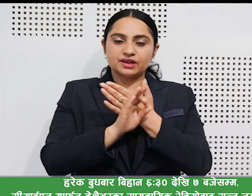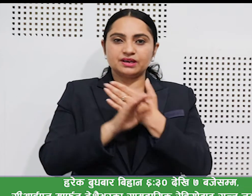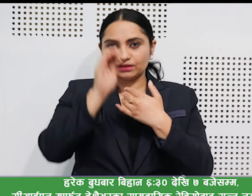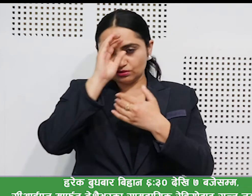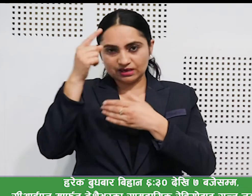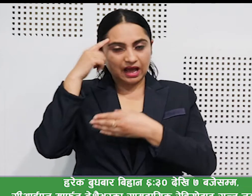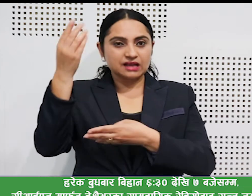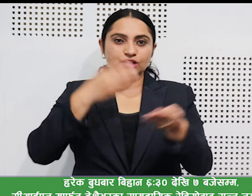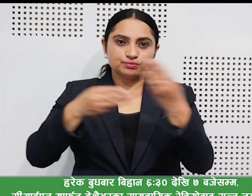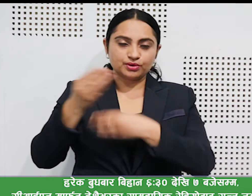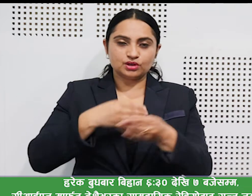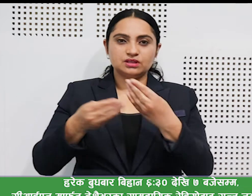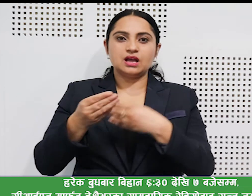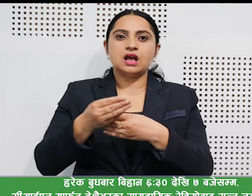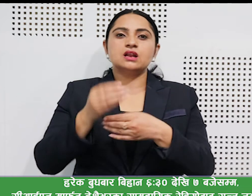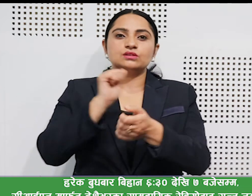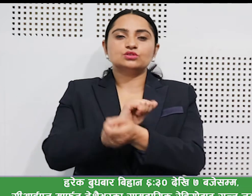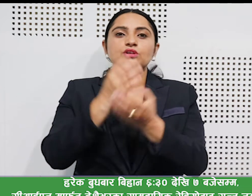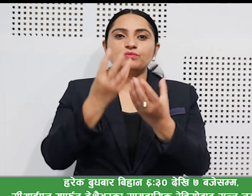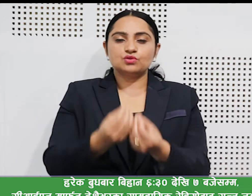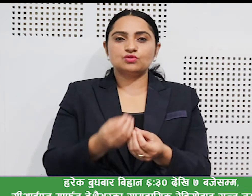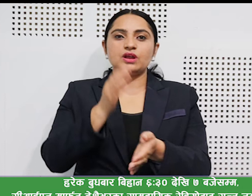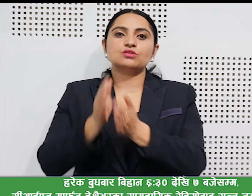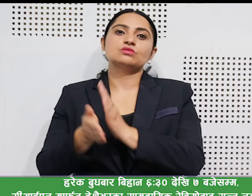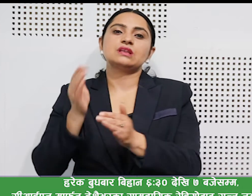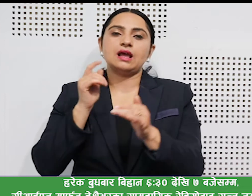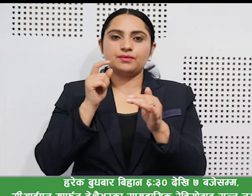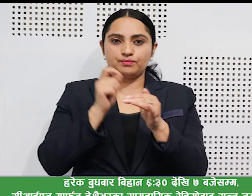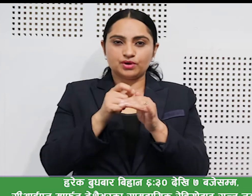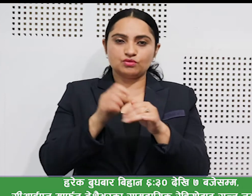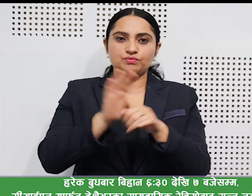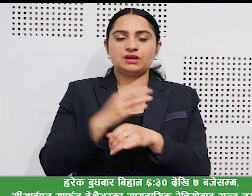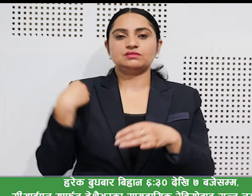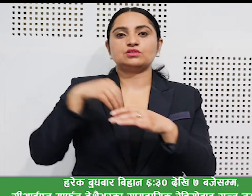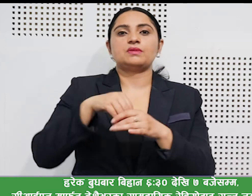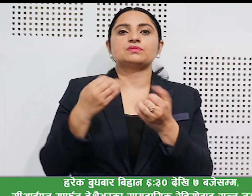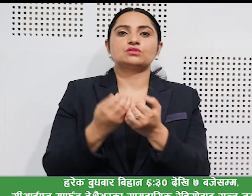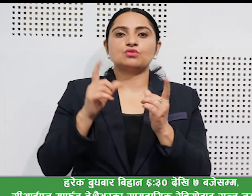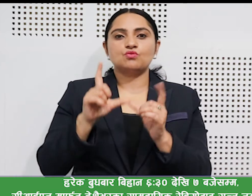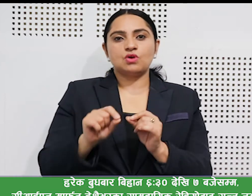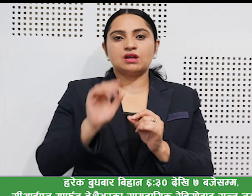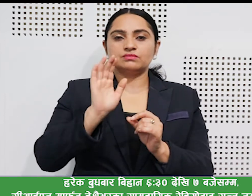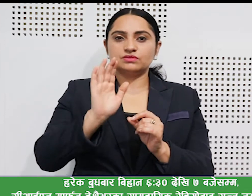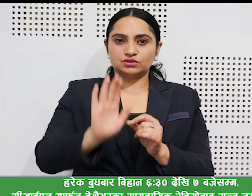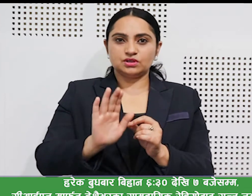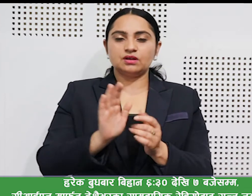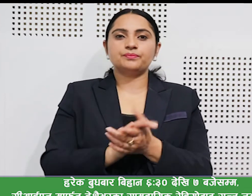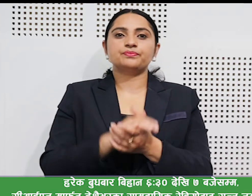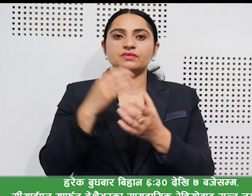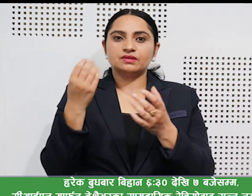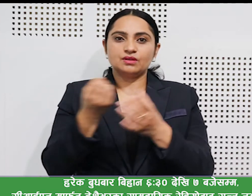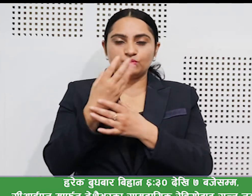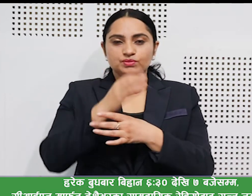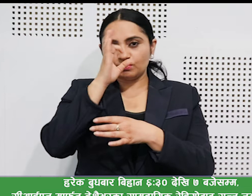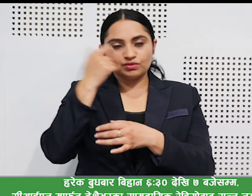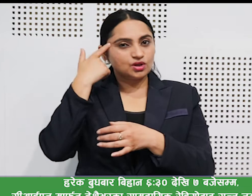आदान प्रदान र विपद जोखिम न्यूनीकरण योजना तर्जुमामा समावेश गराउनु अत्यन्तै आवश्यक रहेको विपद विज्ञहरूको